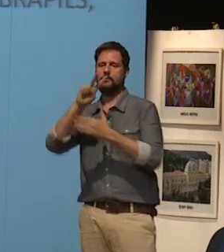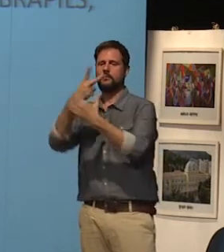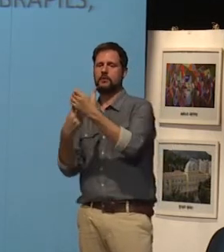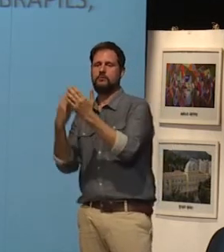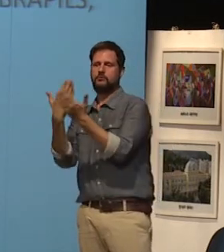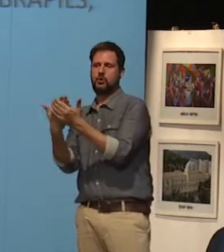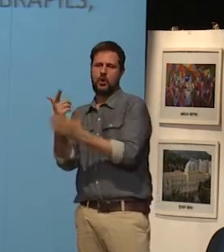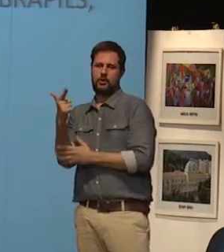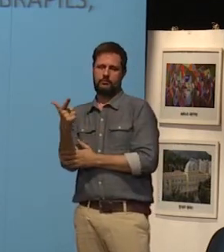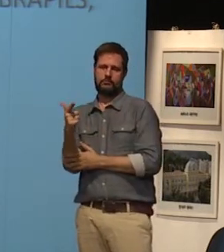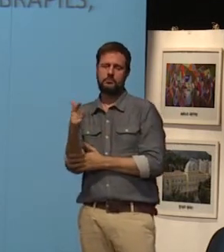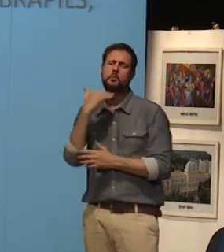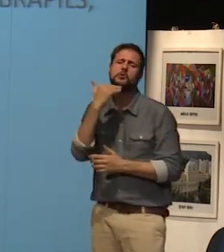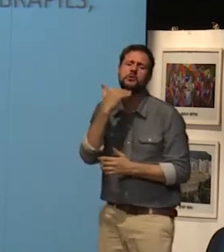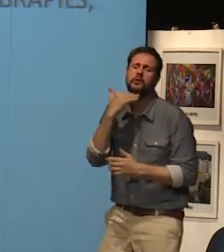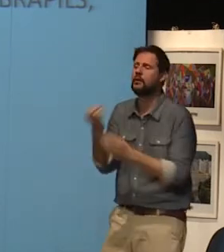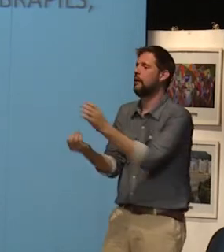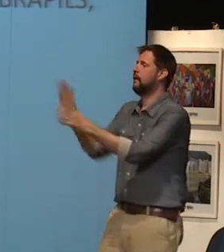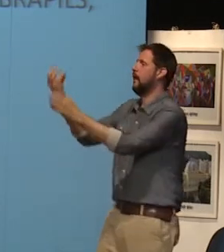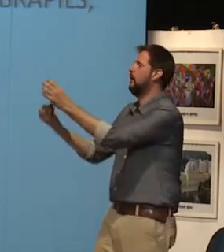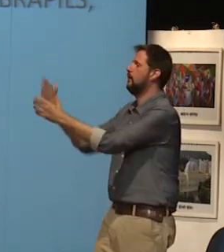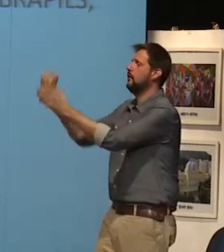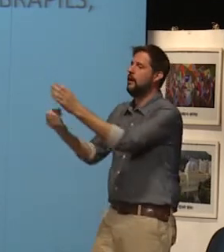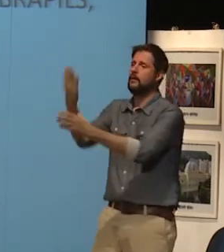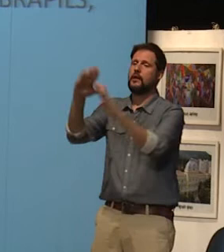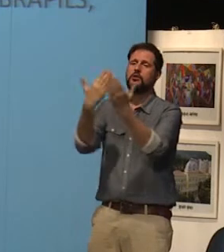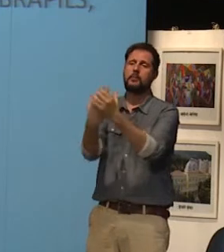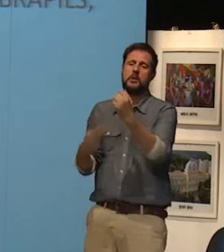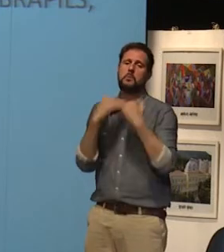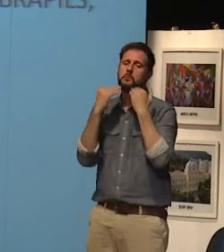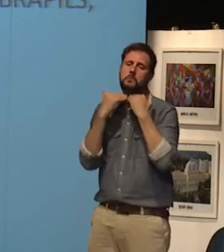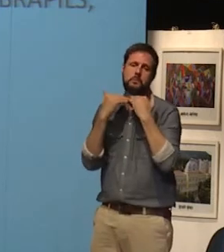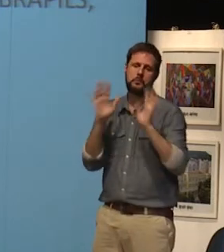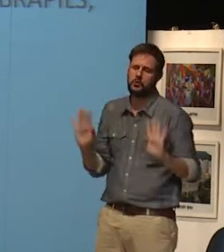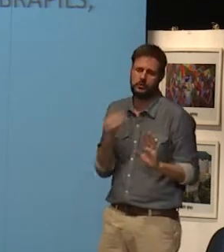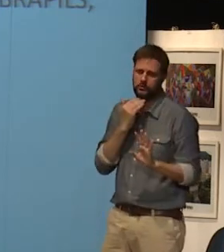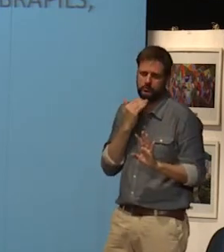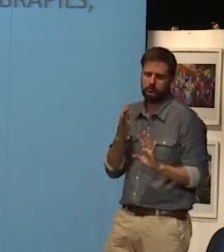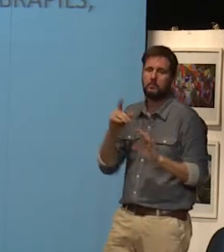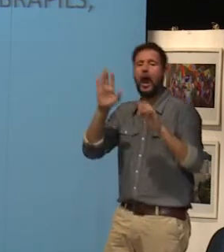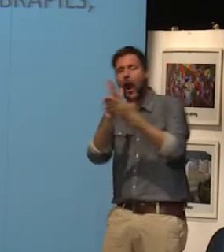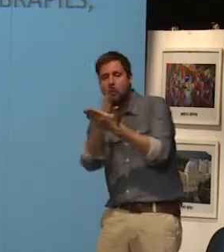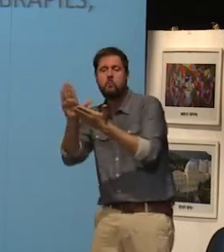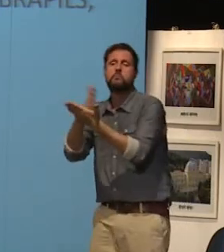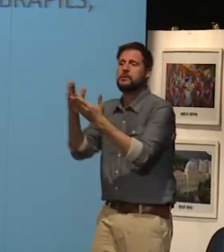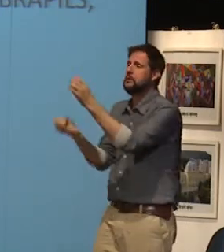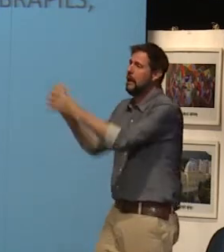porque o problema é que não tinha cadastro de escolas bilíngues. Então, não adianta as escolas bilíngues estarem surgindo, mas não se sabe dessas